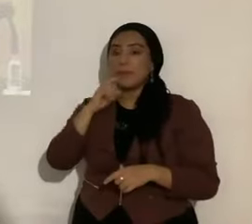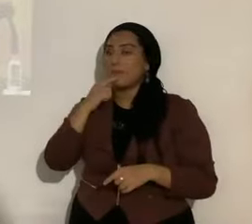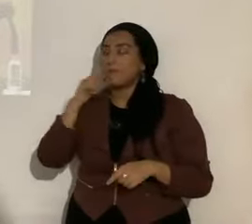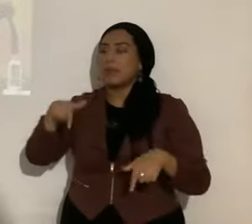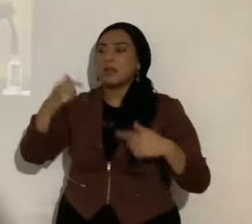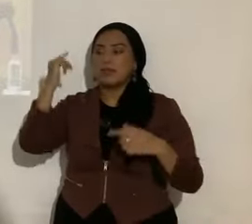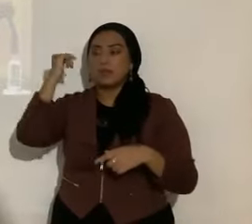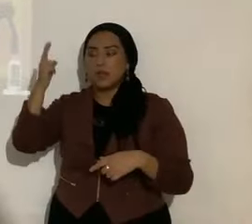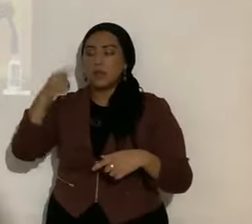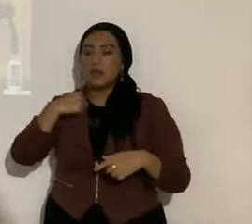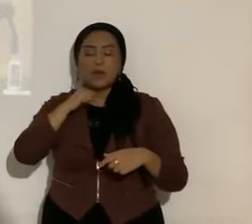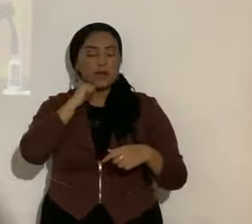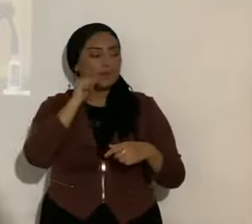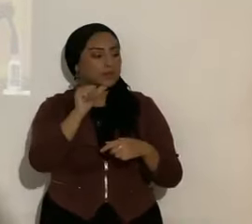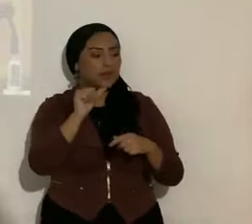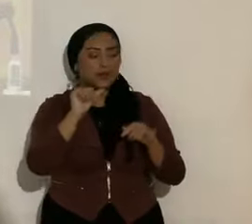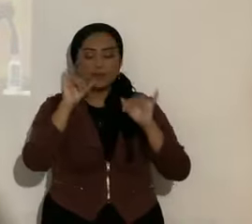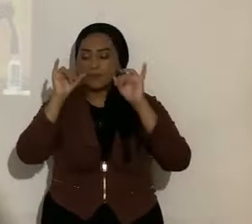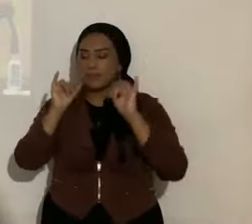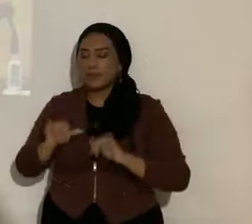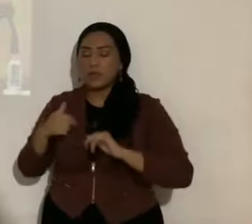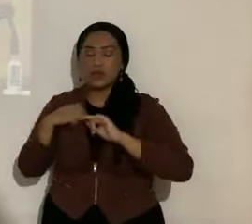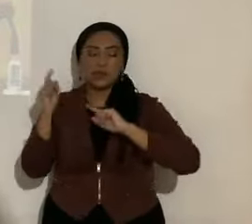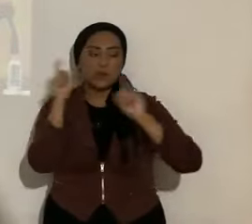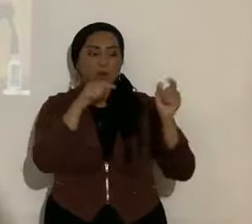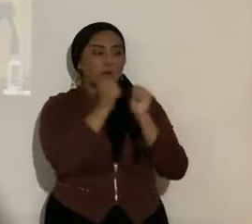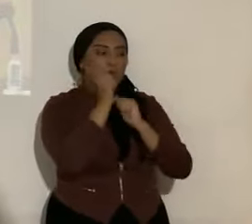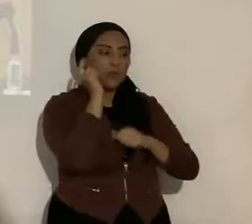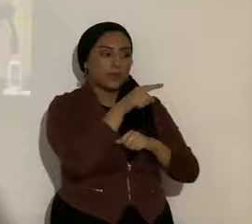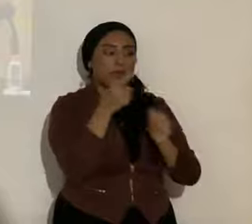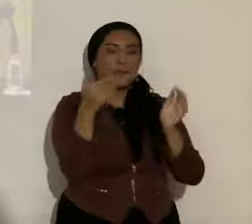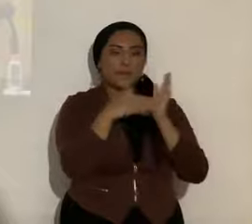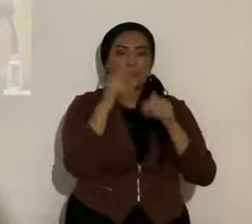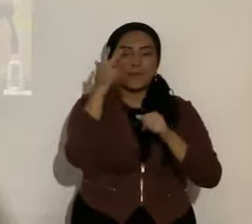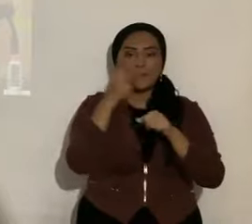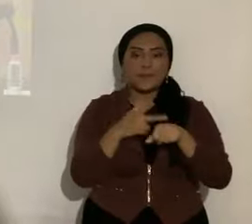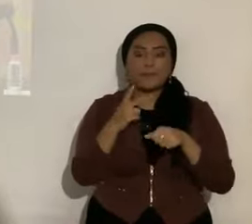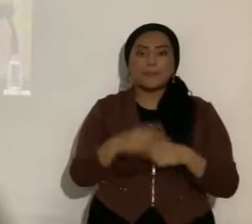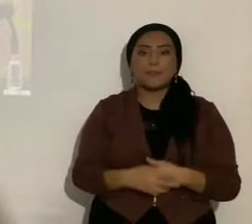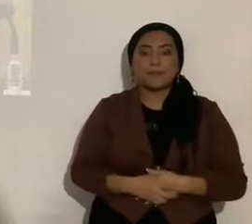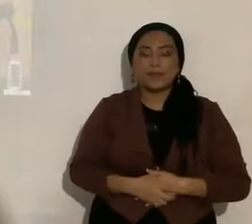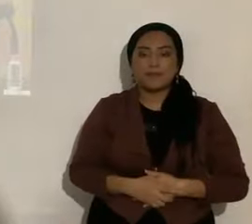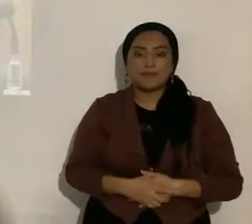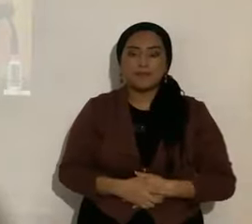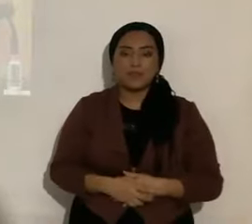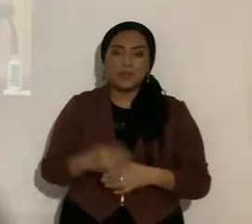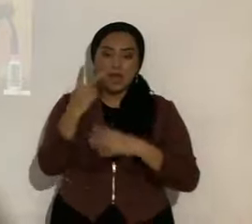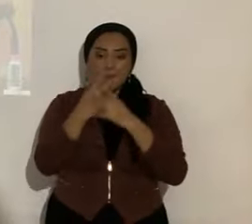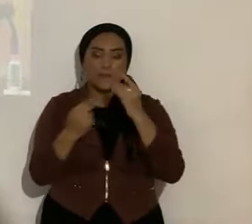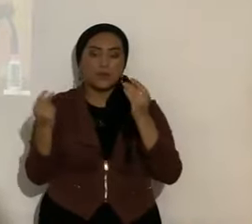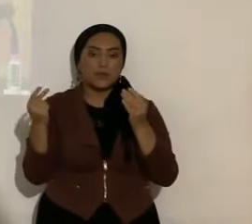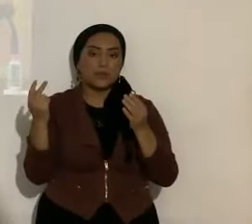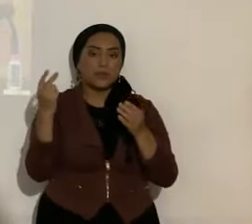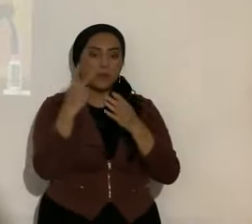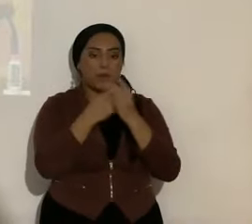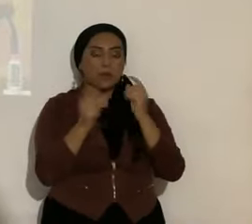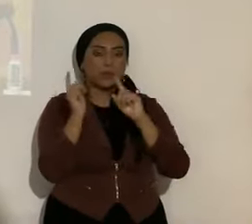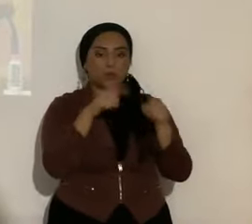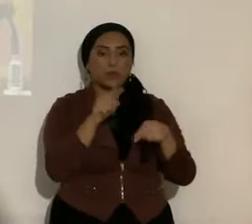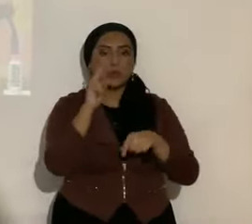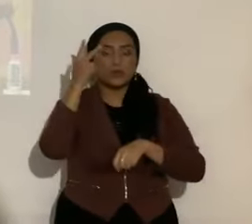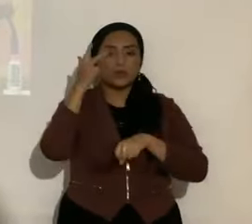alma, que no te dejaré. Otra vez subrayen que no te dejaré, amados Sajín, Agayot, ¿sí? Y fueron pues ambos. Entonces